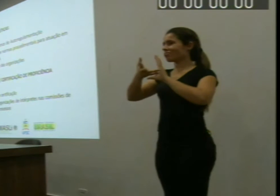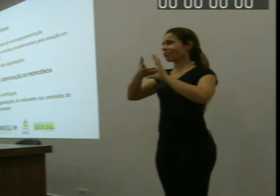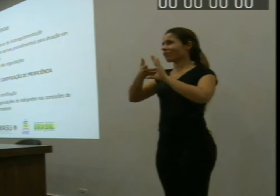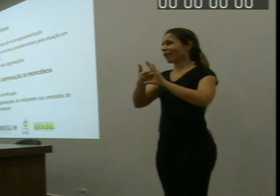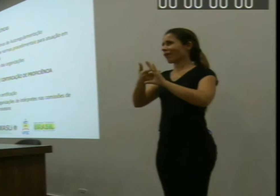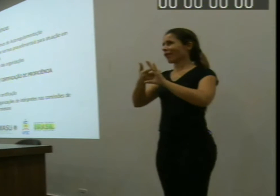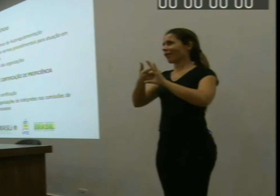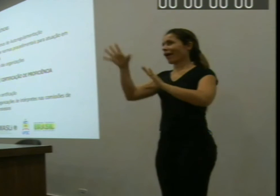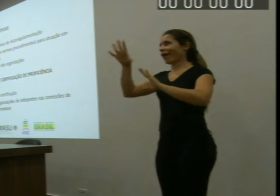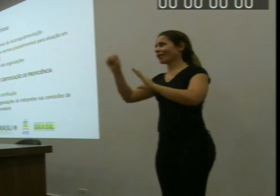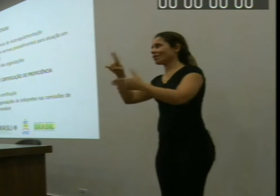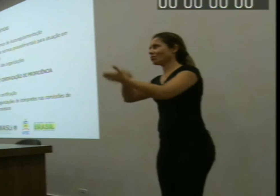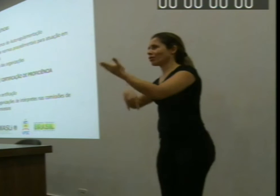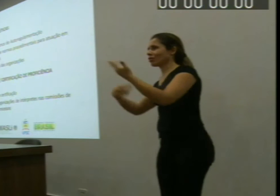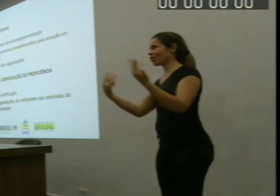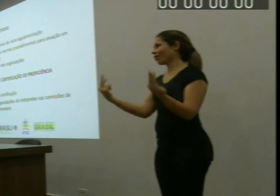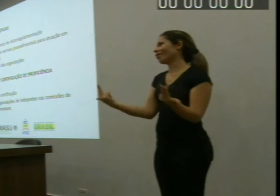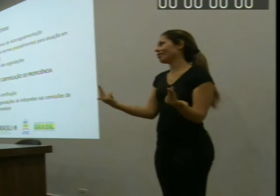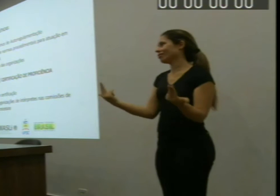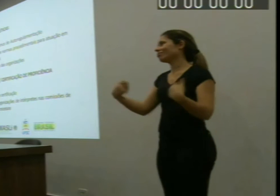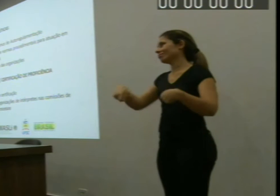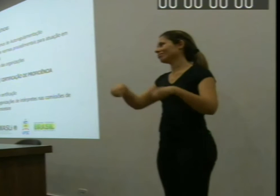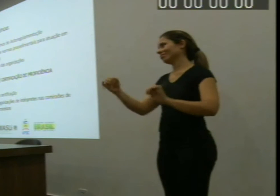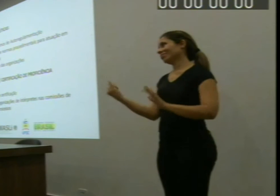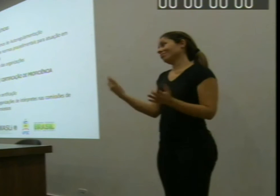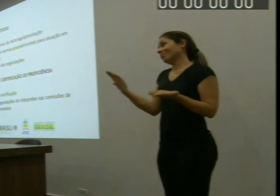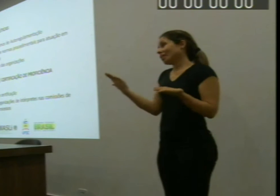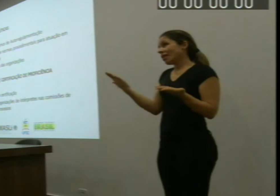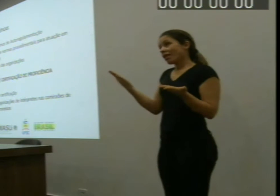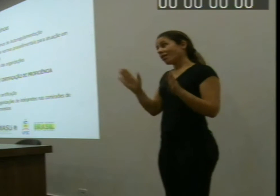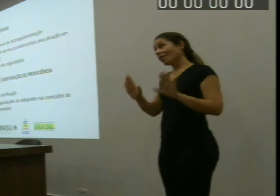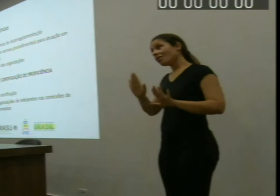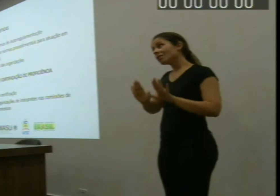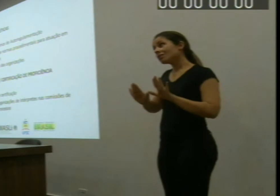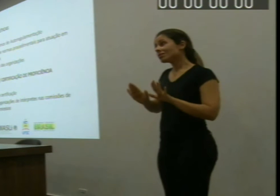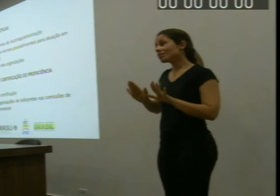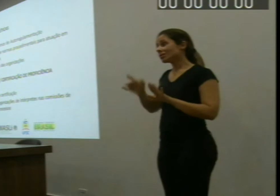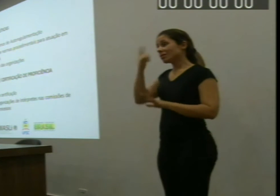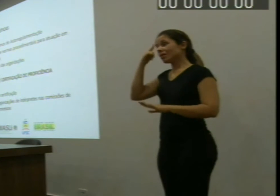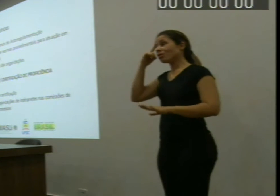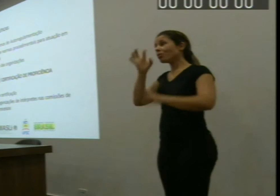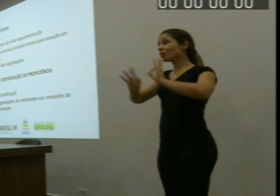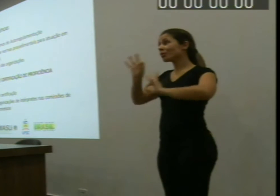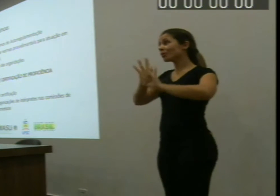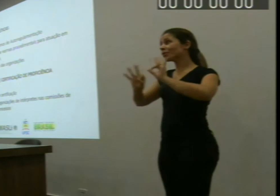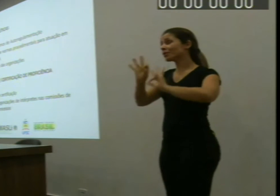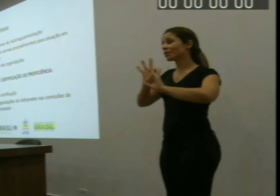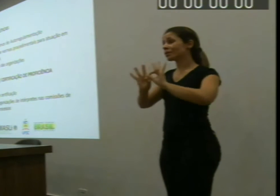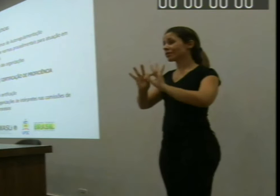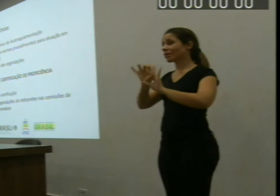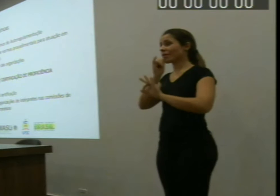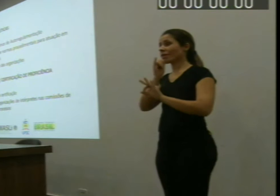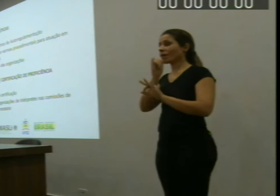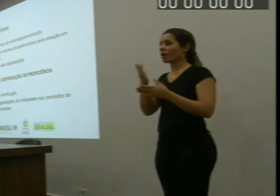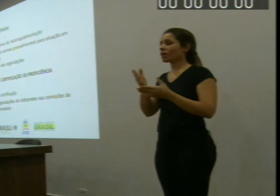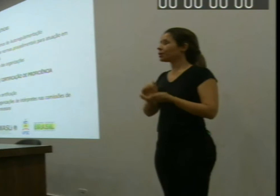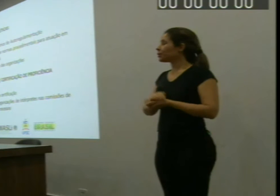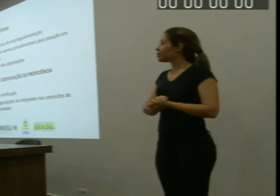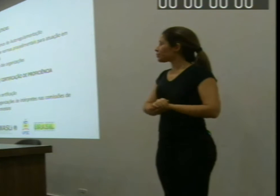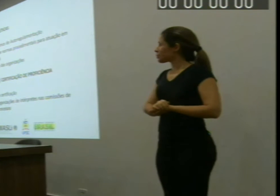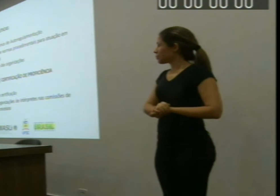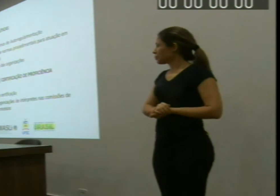ah talvez o Edgar depois vai comentar mas por exemplo nos Estados Unidos tem certificação por duas organizações